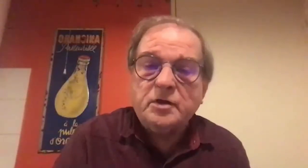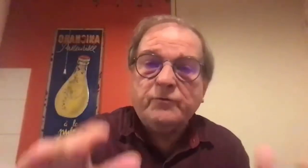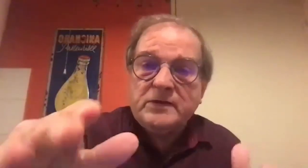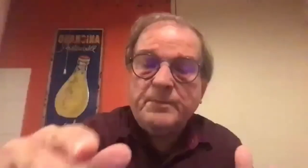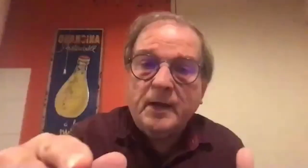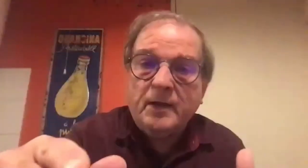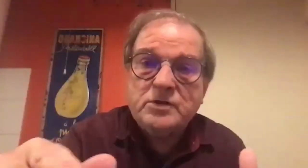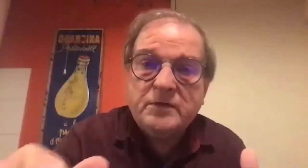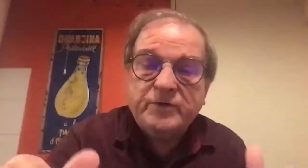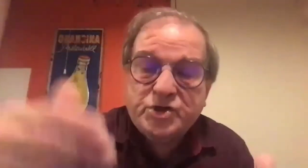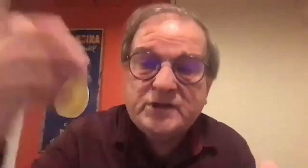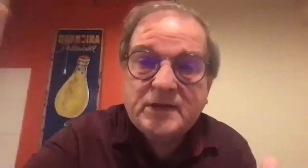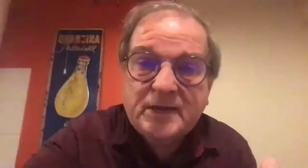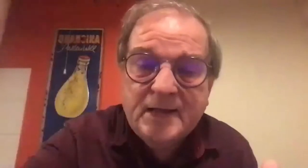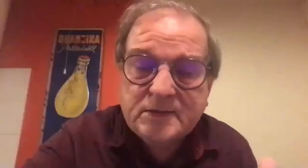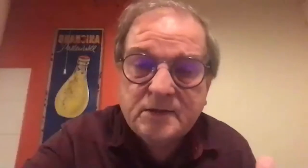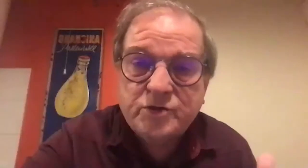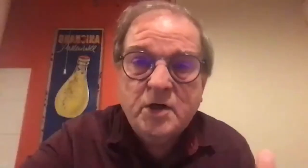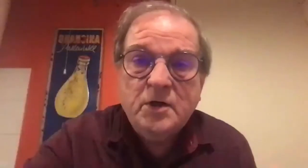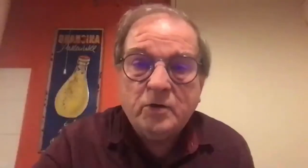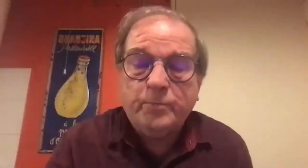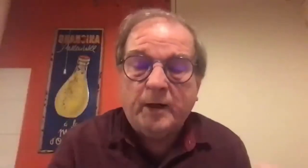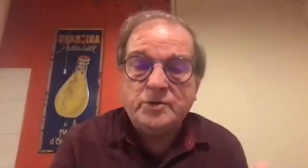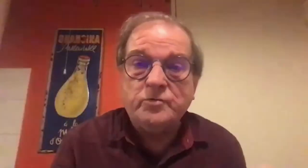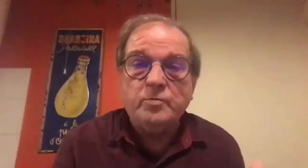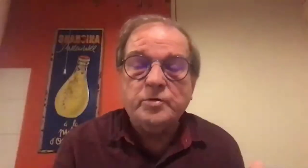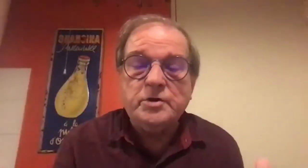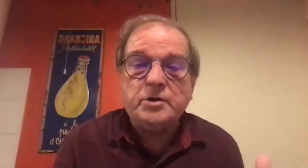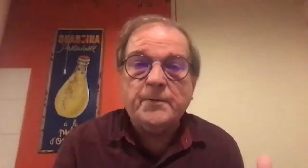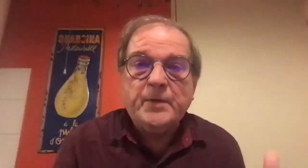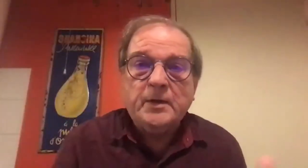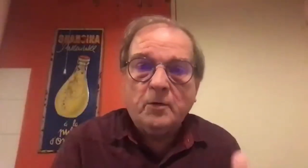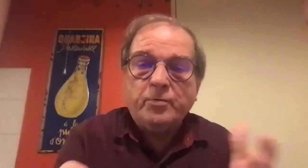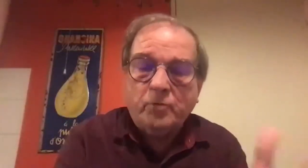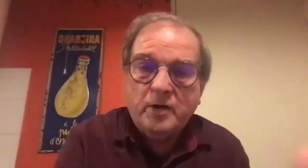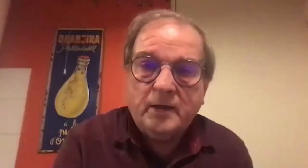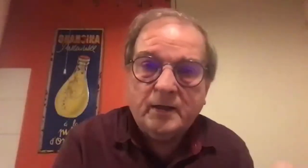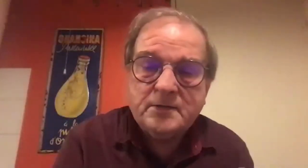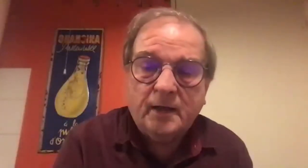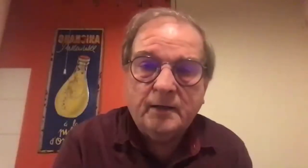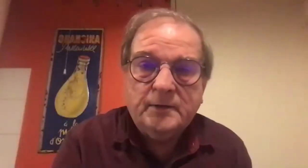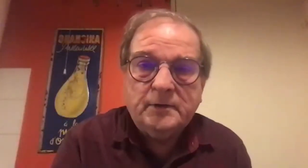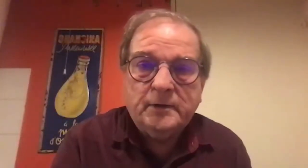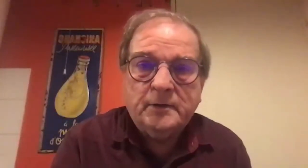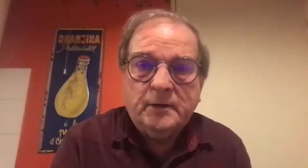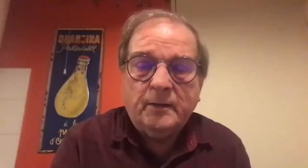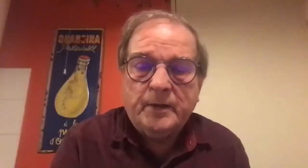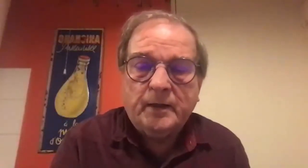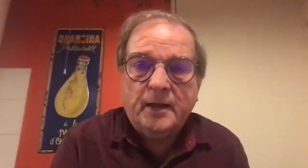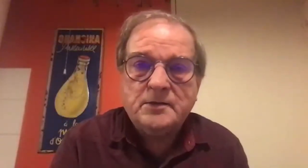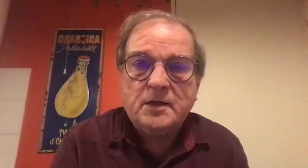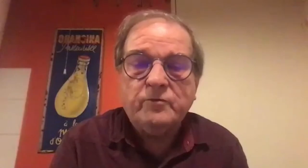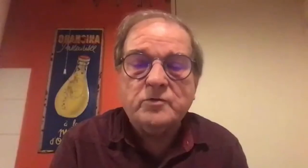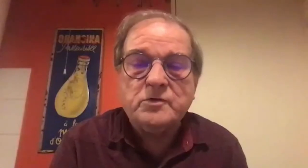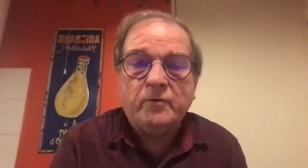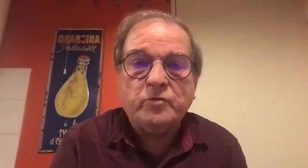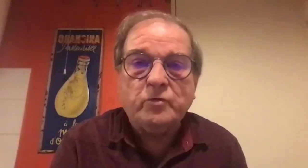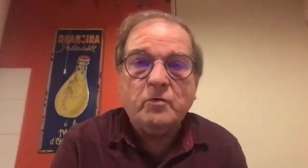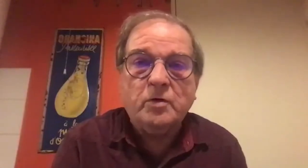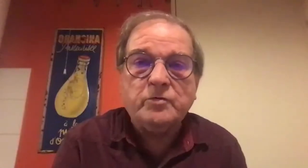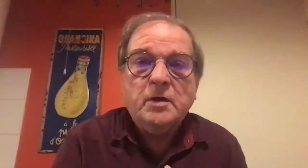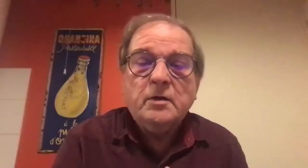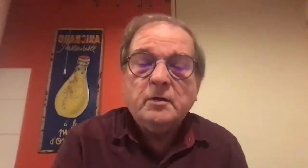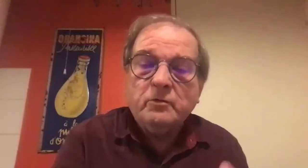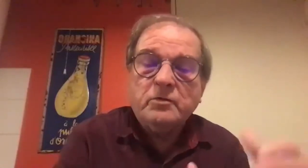1958. Se a gente for examinar, inclusive, as dissidências do Partido Comunista, que eu procurei analisar na minha tese, A Revolução